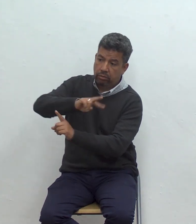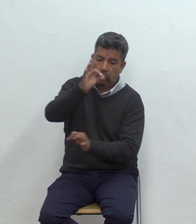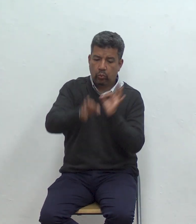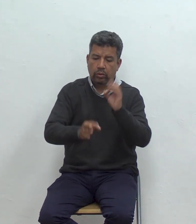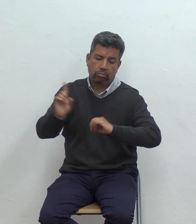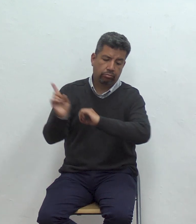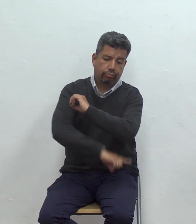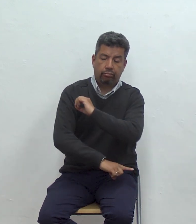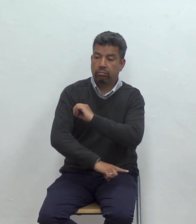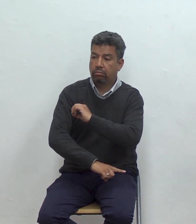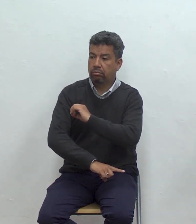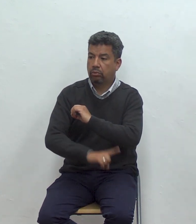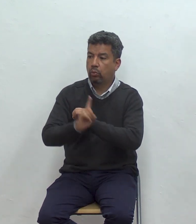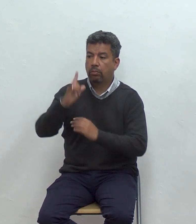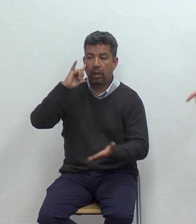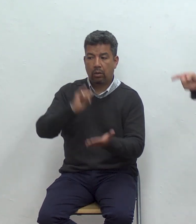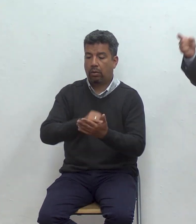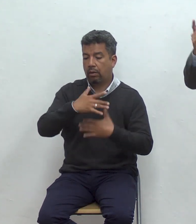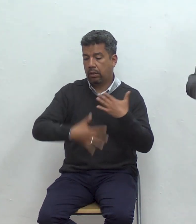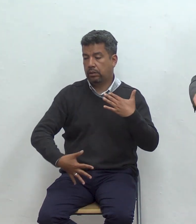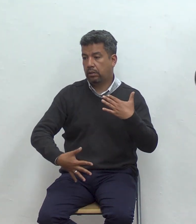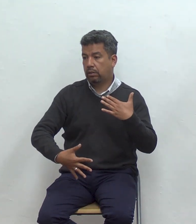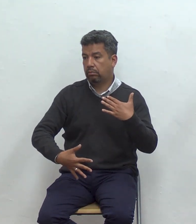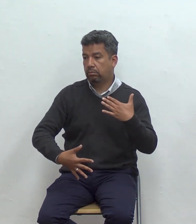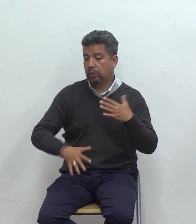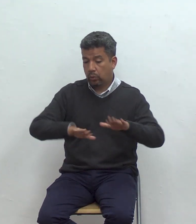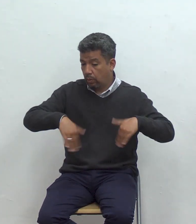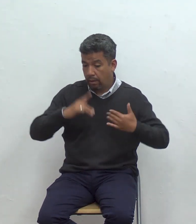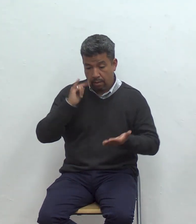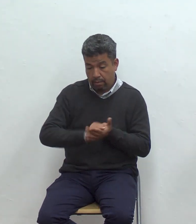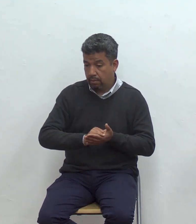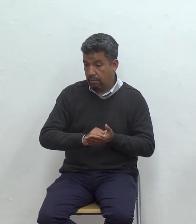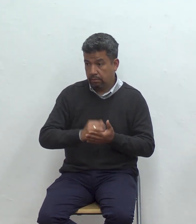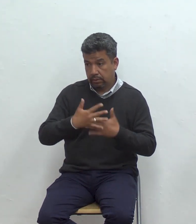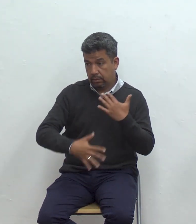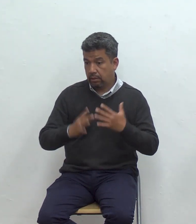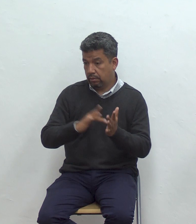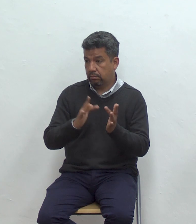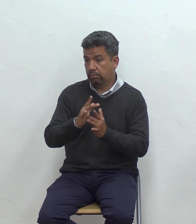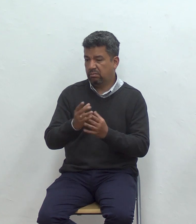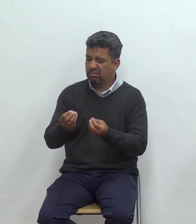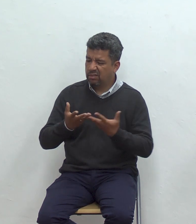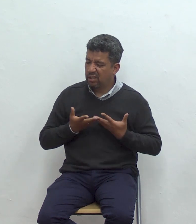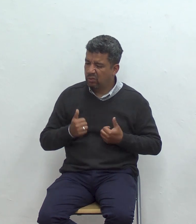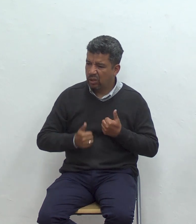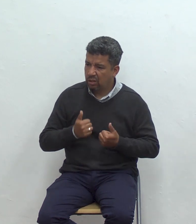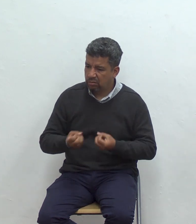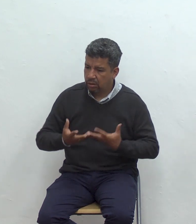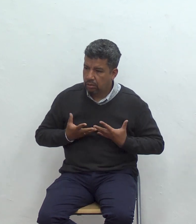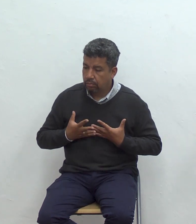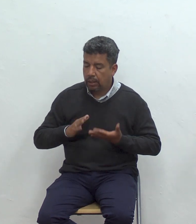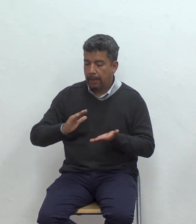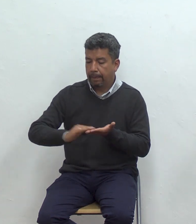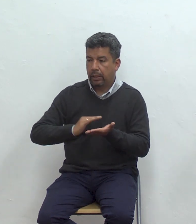condenado, porque no ha creído en la sangre preciosa de Cristo Jesús. ¿Que nos da qué?